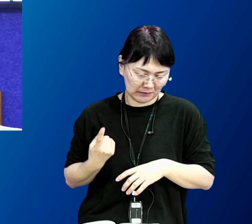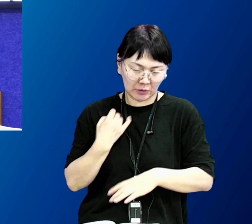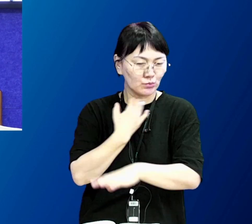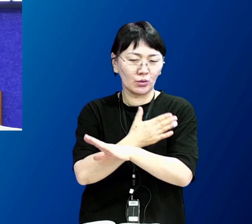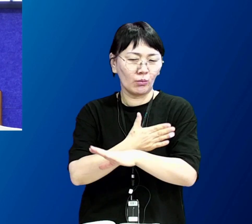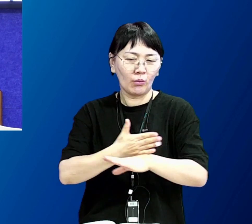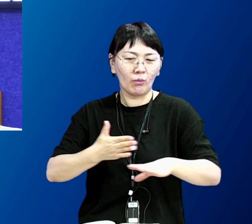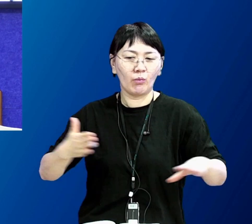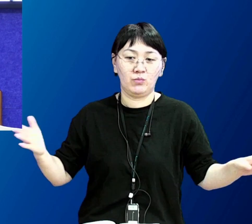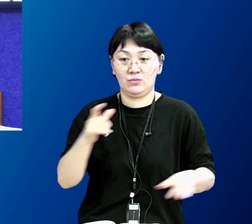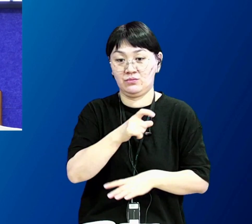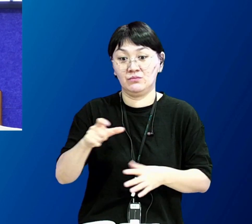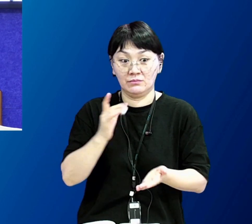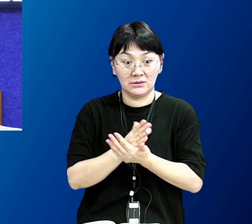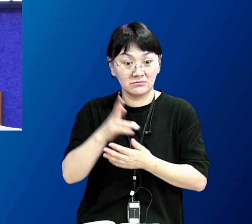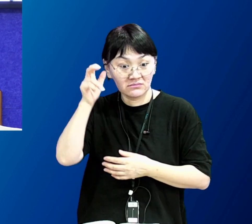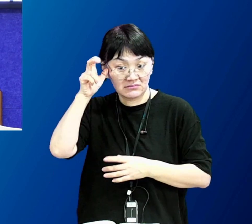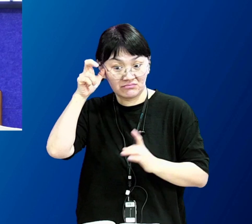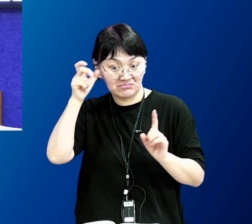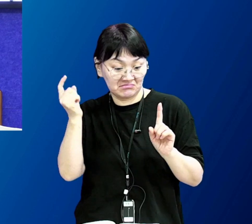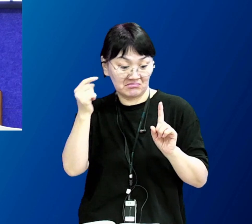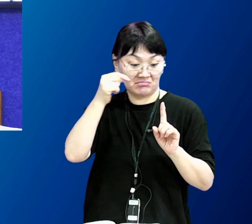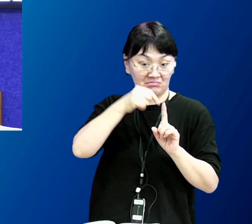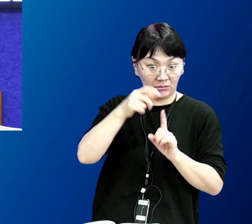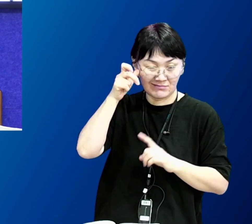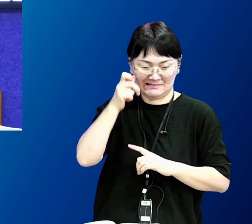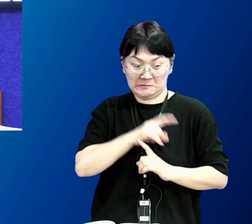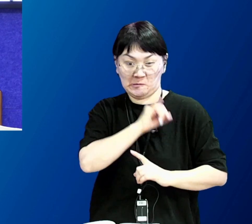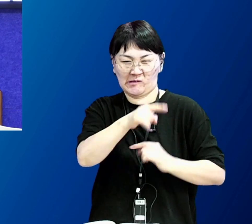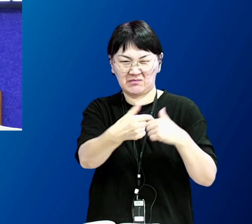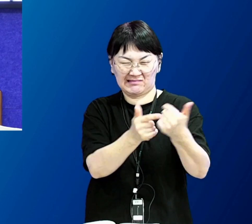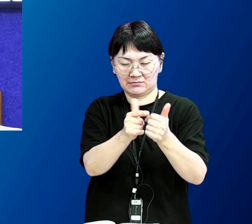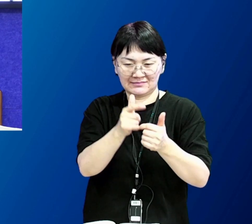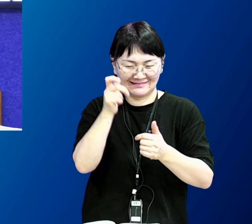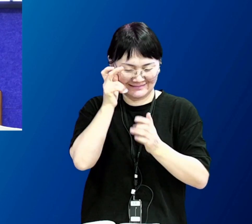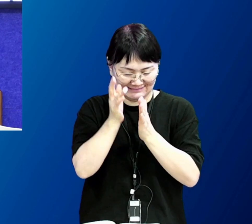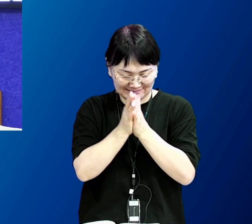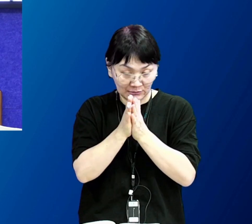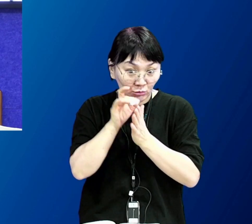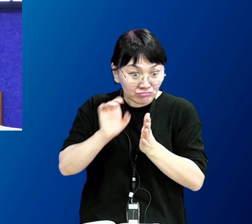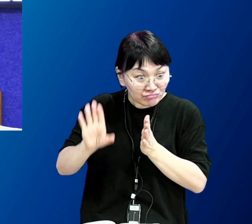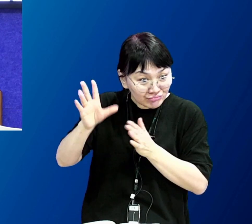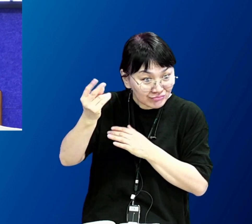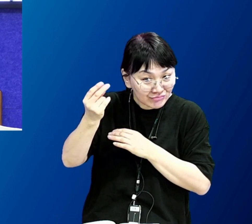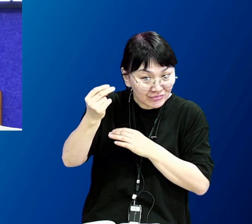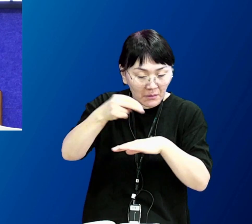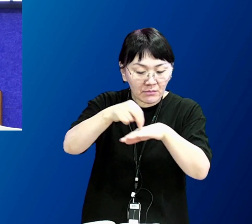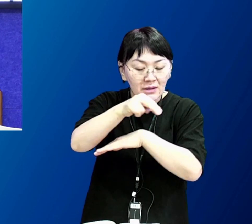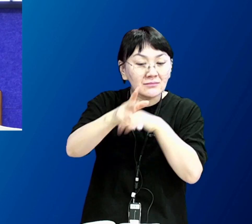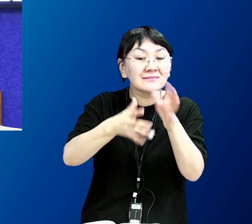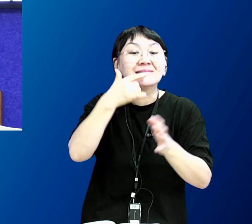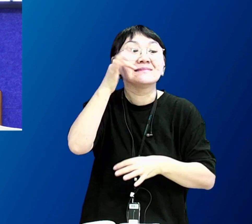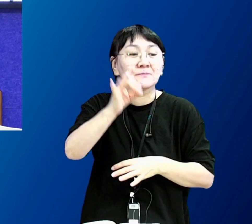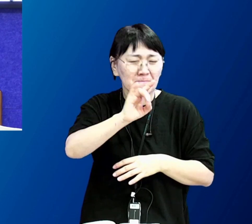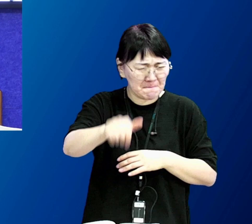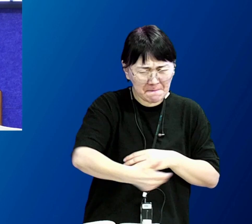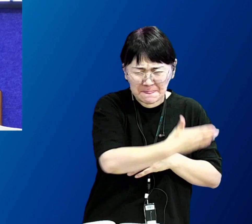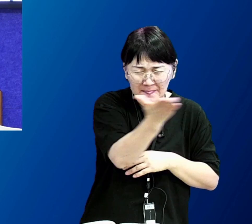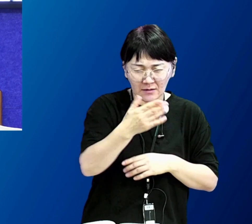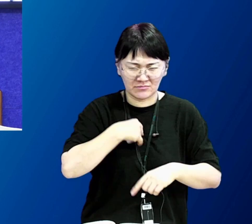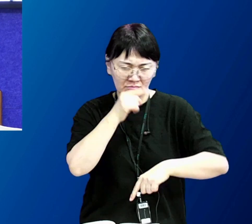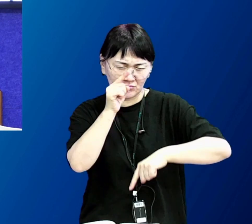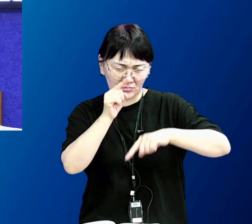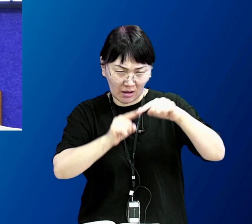байдаг. Бузар сүнсний санаа нь тэр үстэй. Паул хэлсэн мэт би та нарыг ямар нэгэн